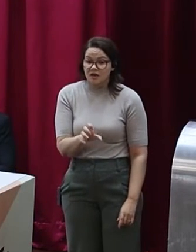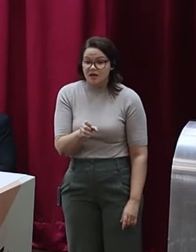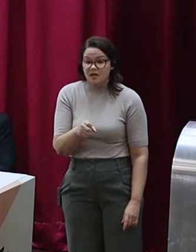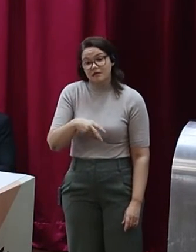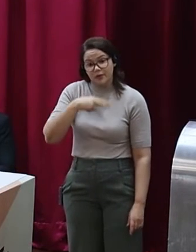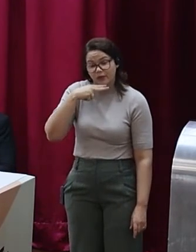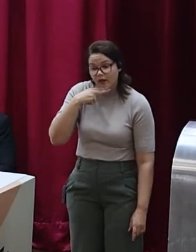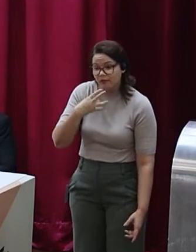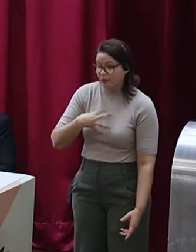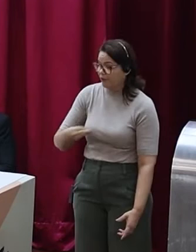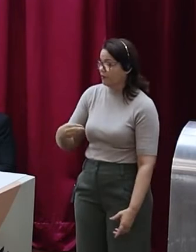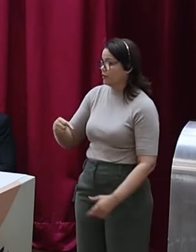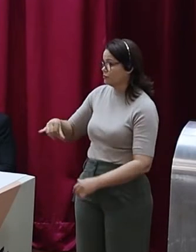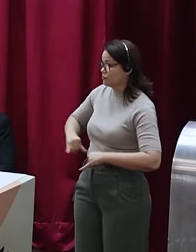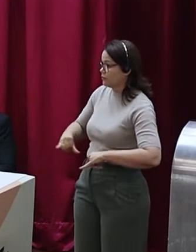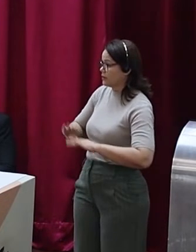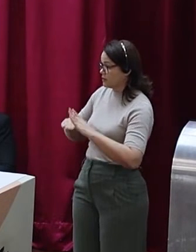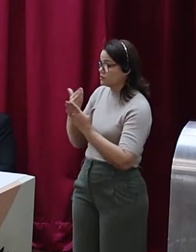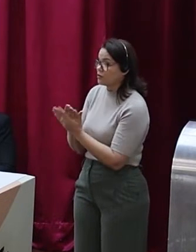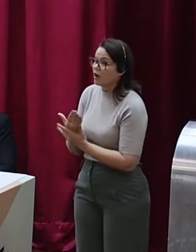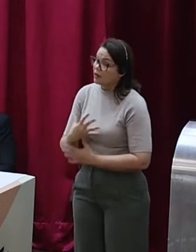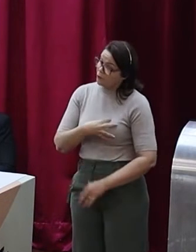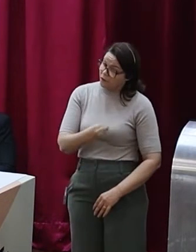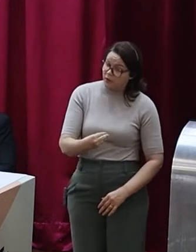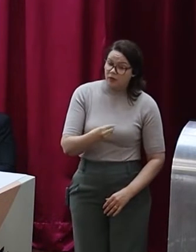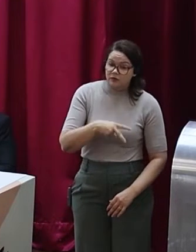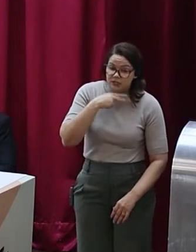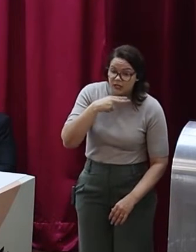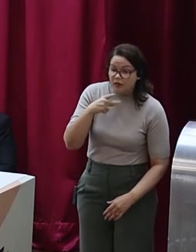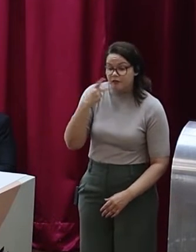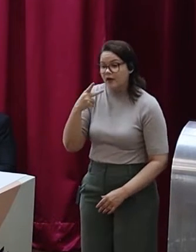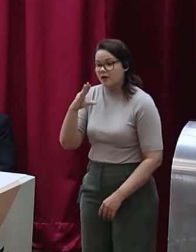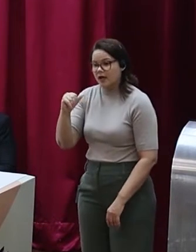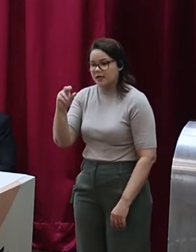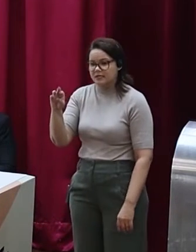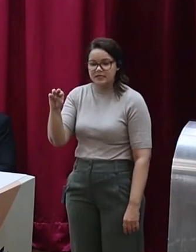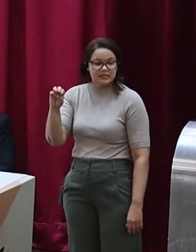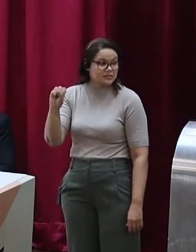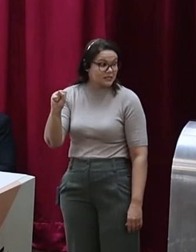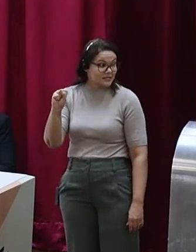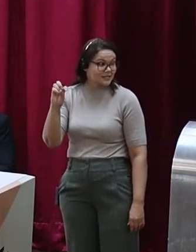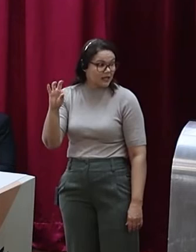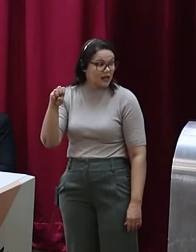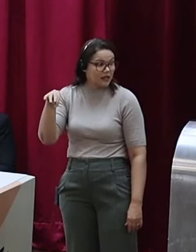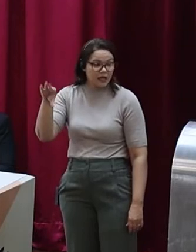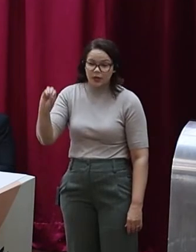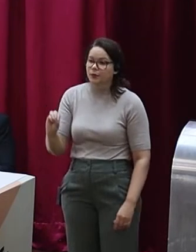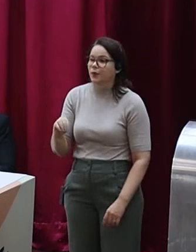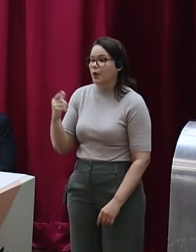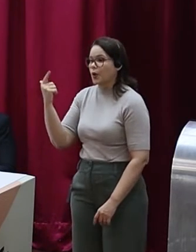hijo ya habla castellano. Bueno, pasamos. Y otro tema que a mí yo estudié en